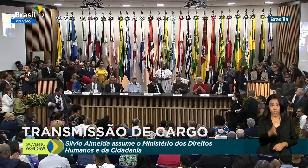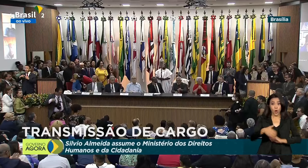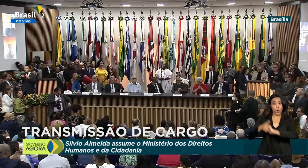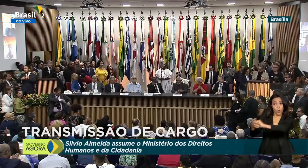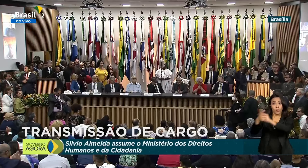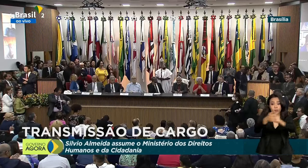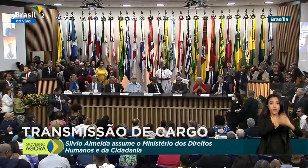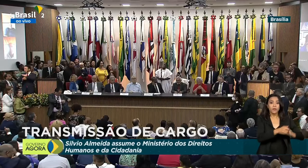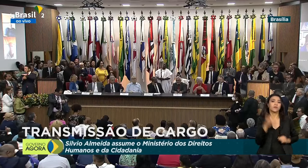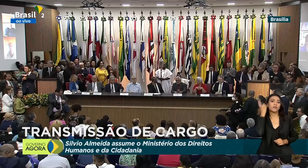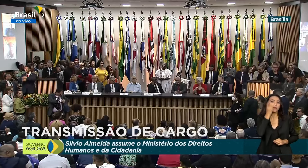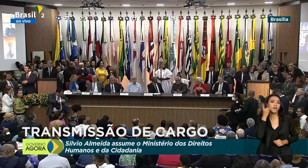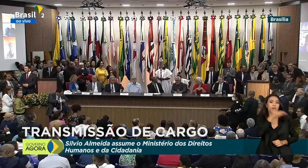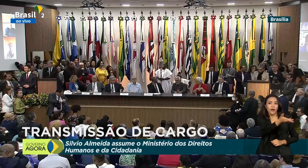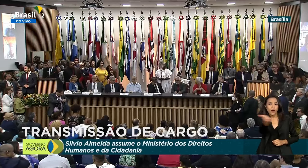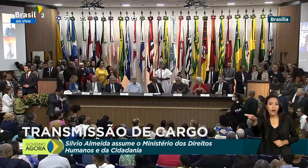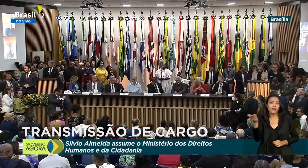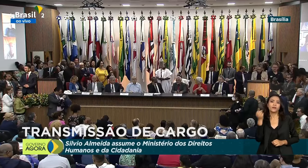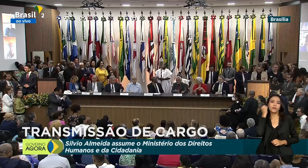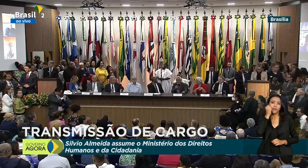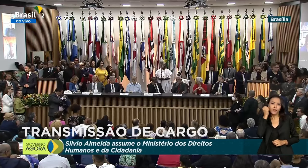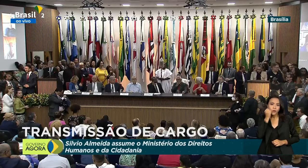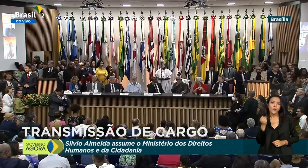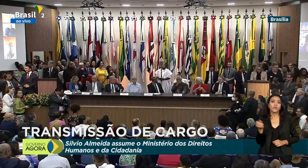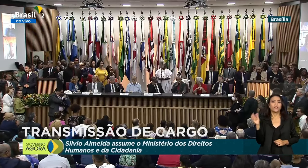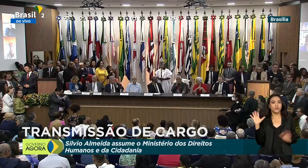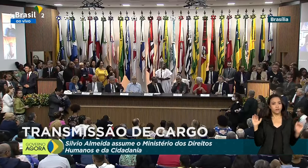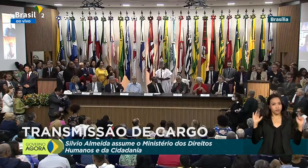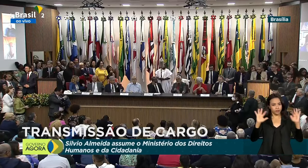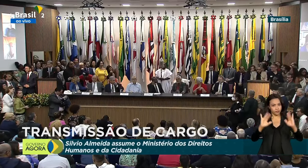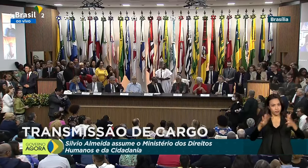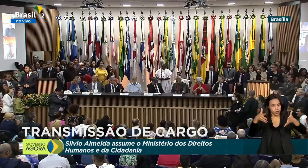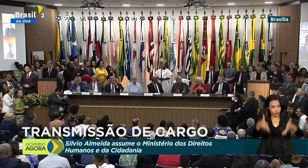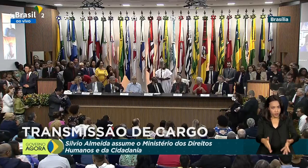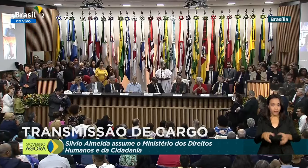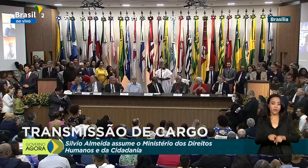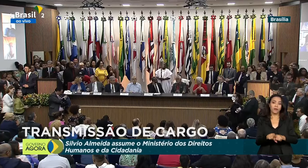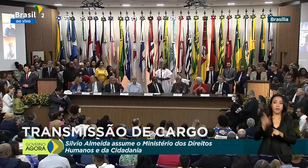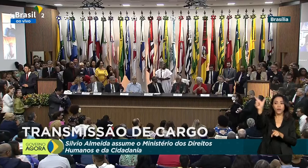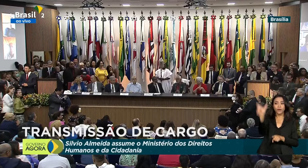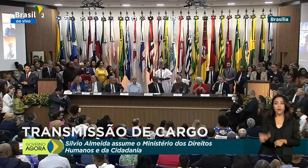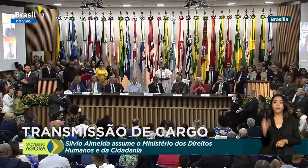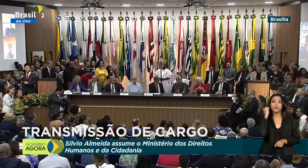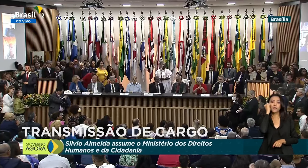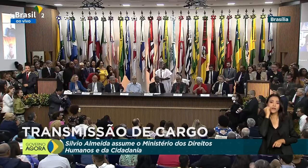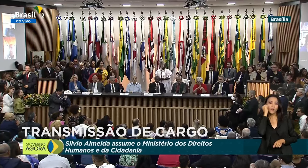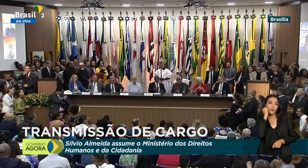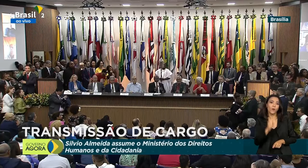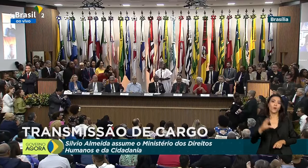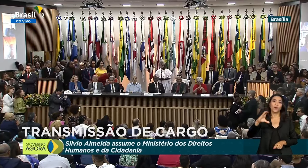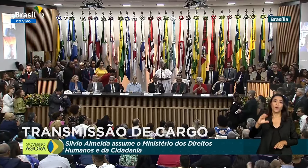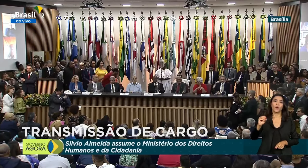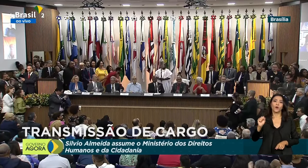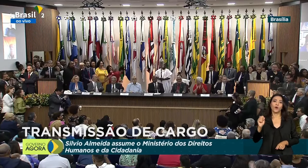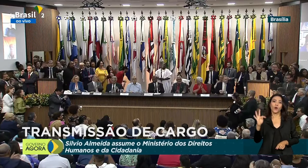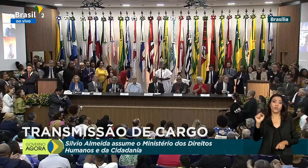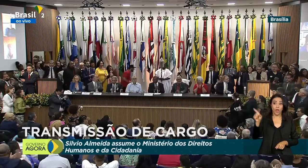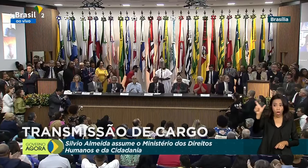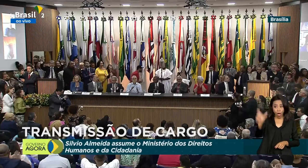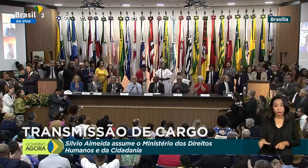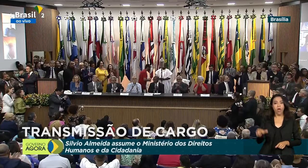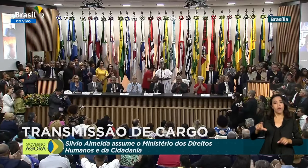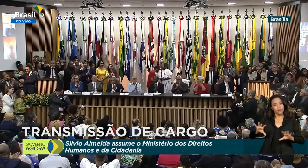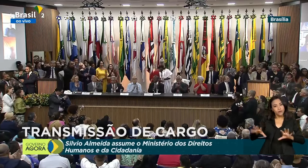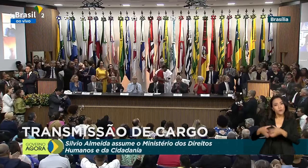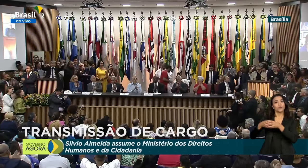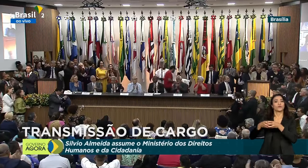que chegaram após o nosso registro e o senador Humberto Costa presidente da Comissão de Direitos Humanos